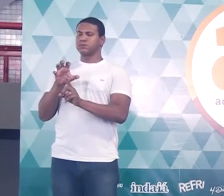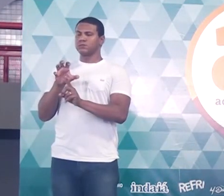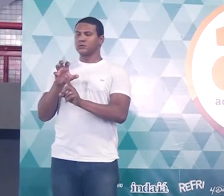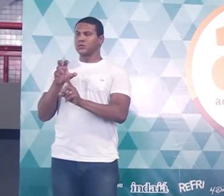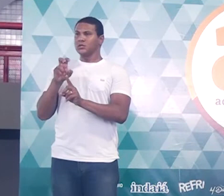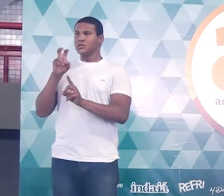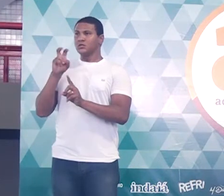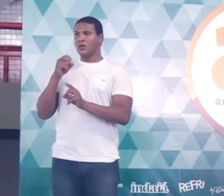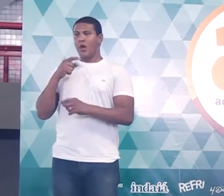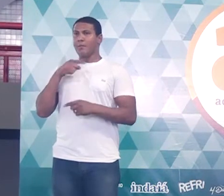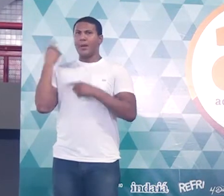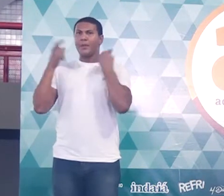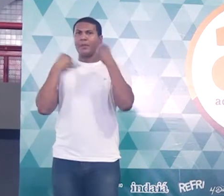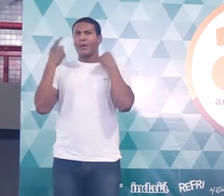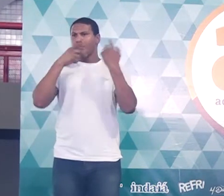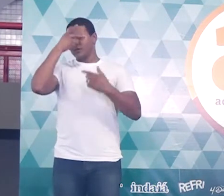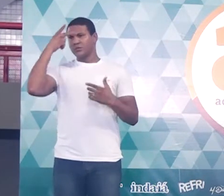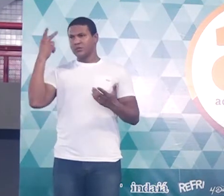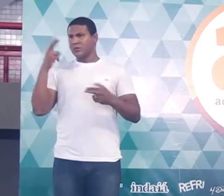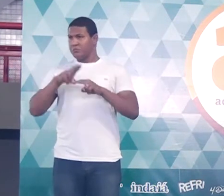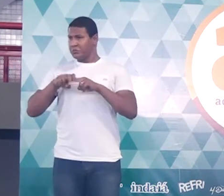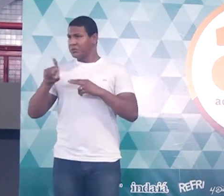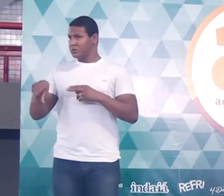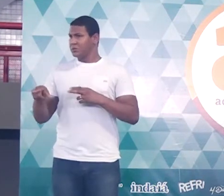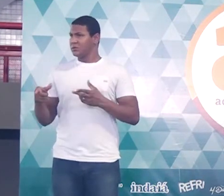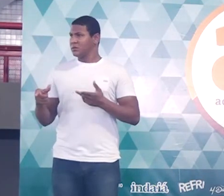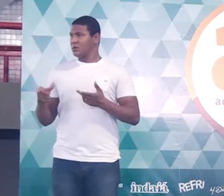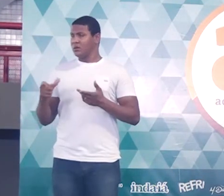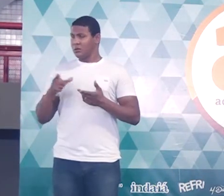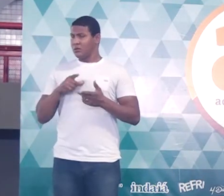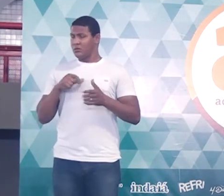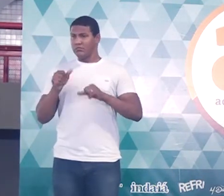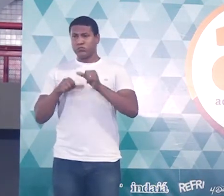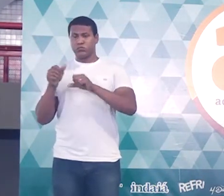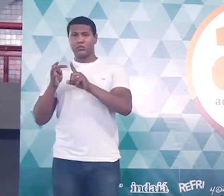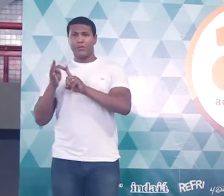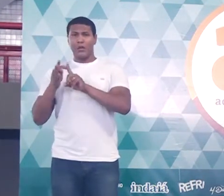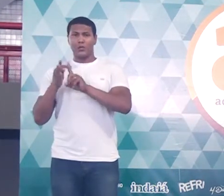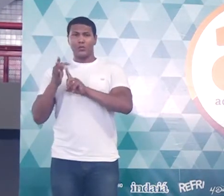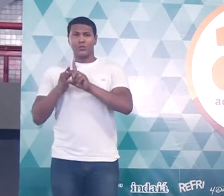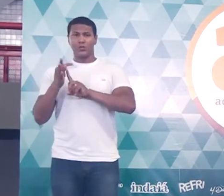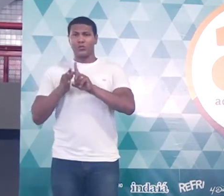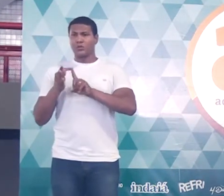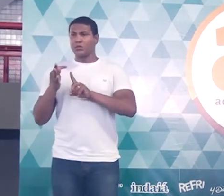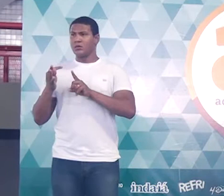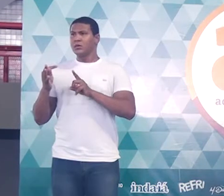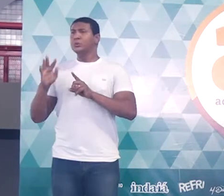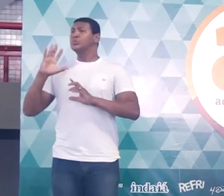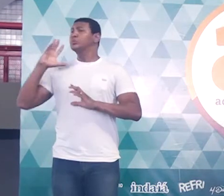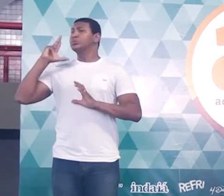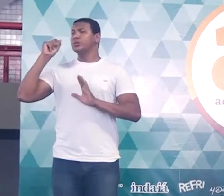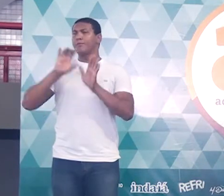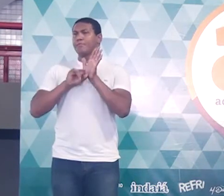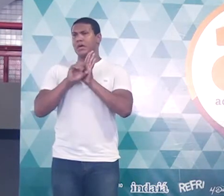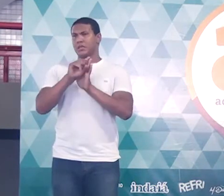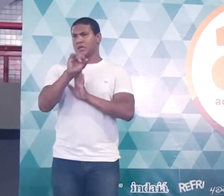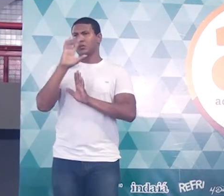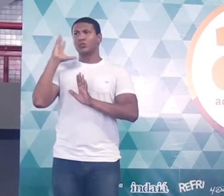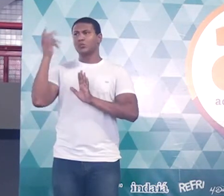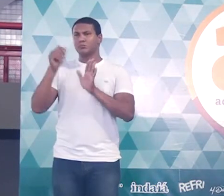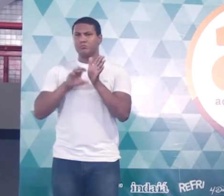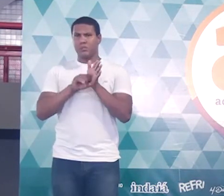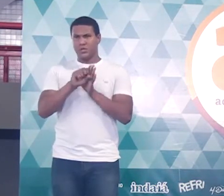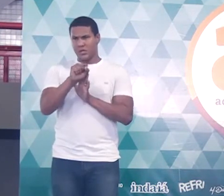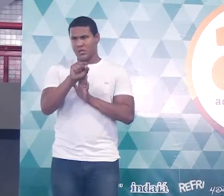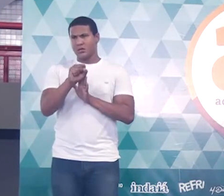o vírus, ele é muito suscetível a essas variações de temperatura. Os micro-organismos em si, né?